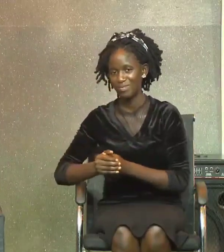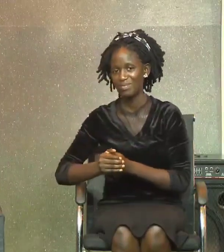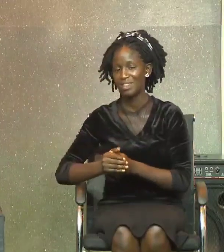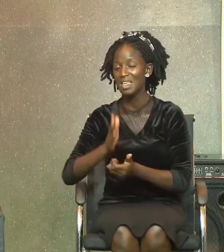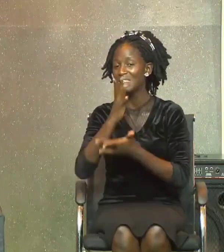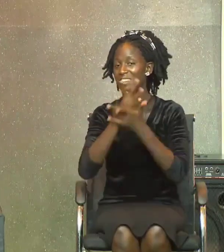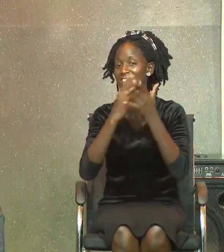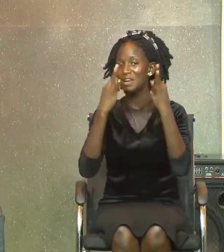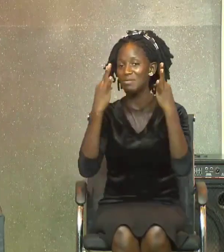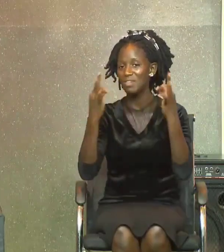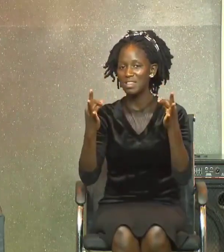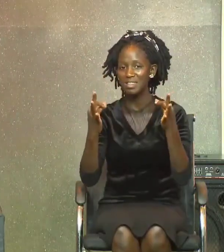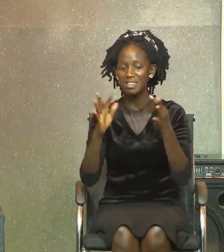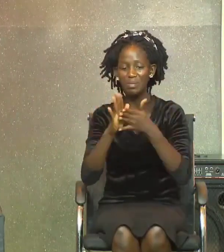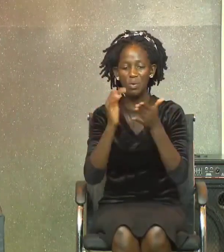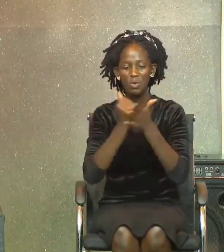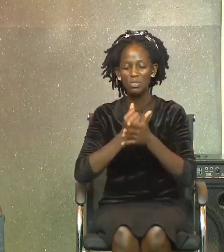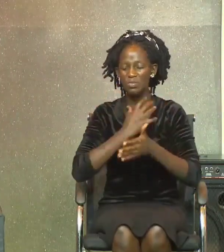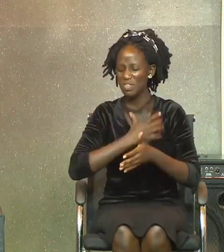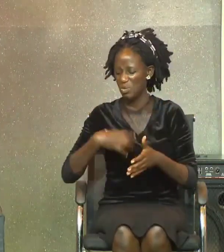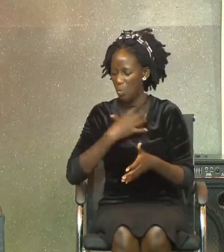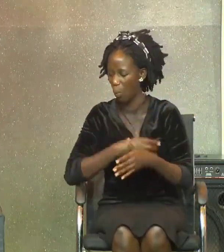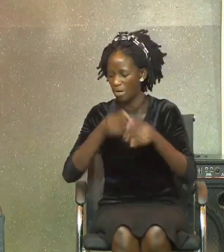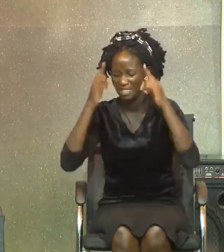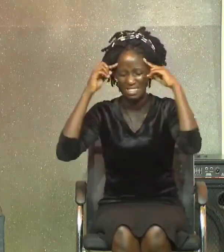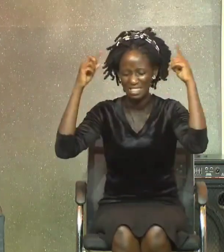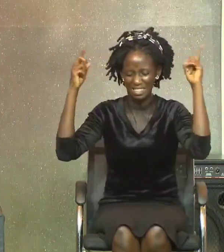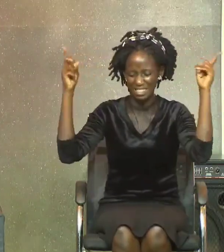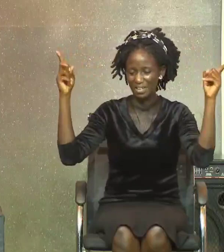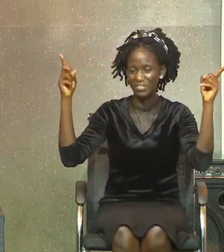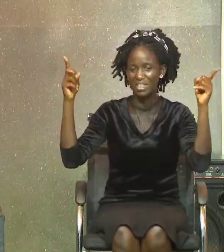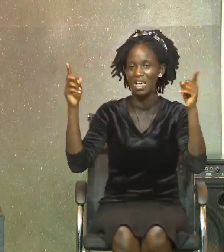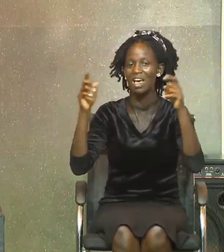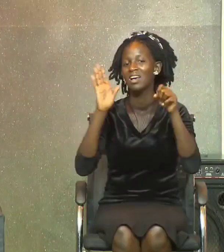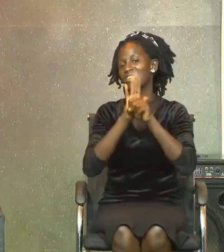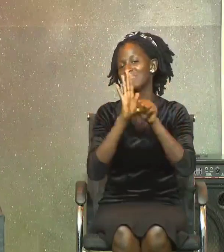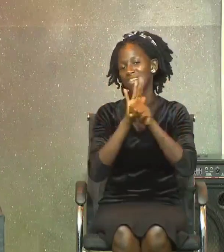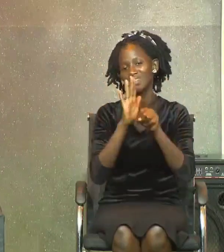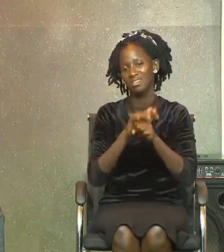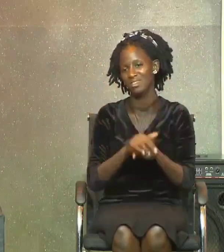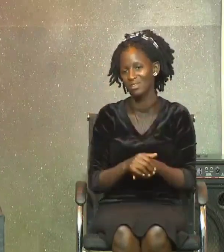ebintu nti n'olulimi lwe n'obukambwe bwe nga biyitirira